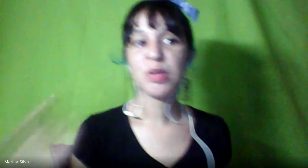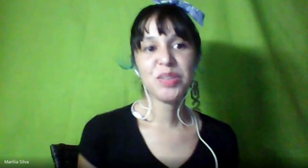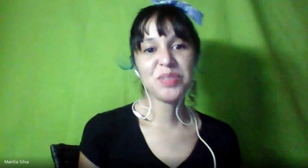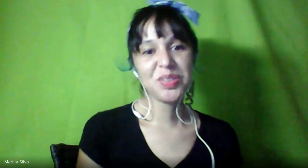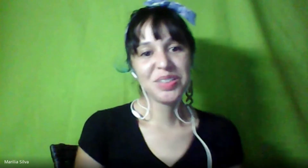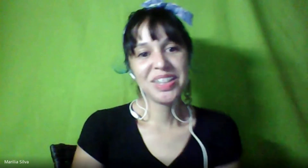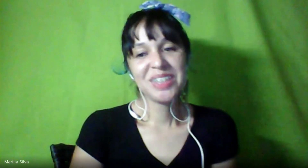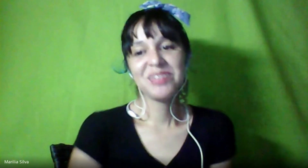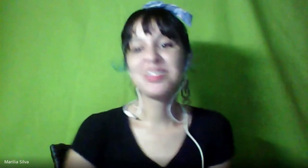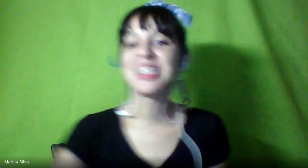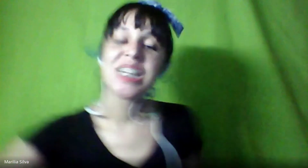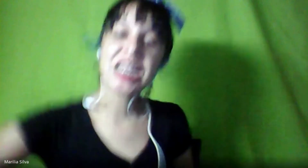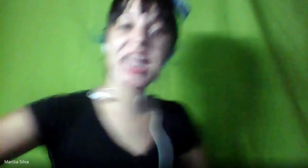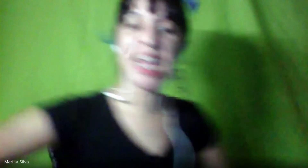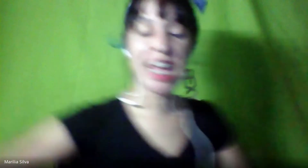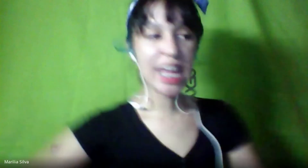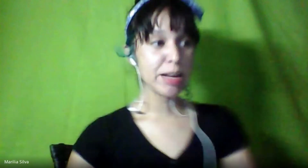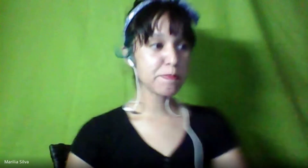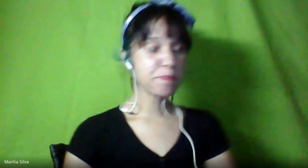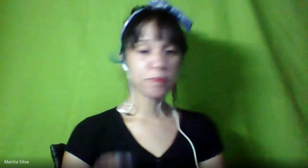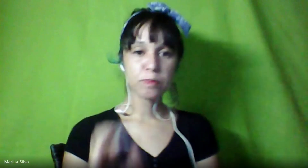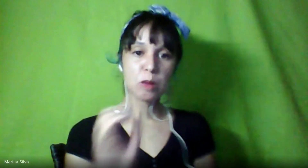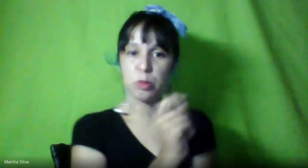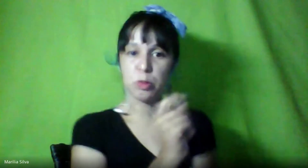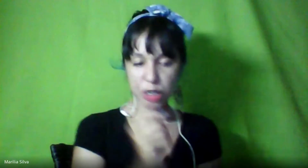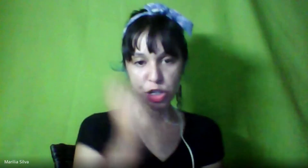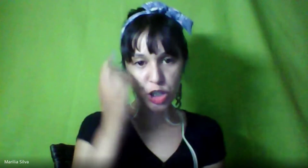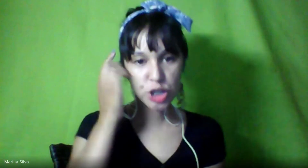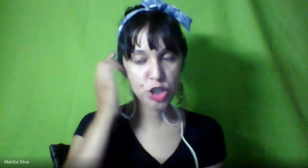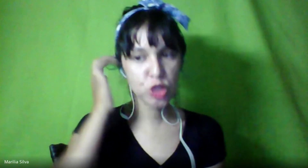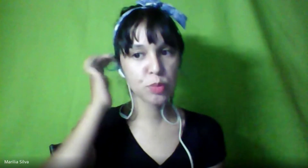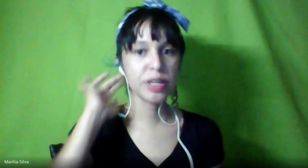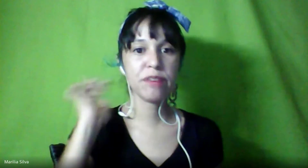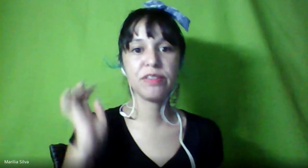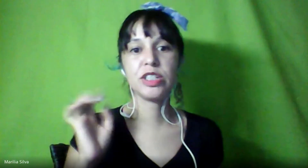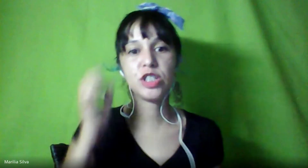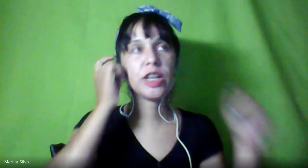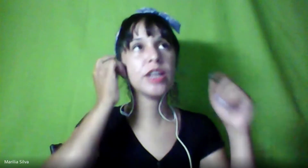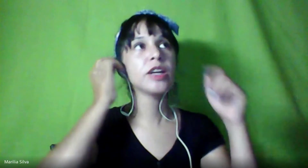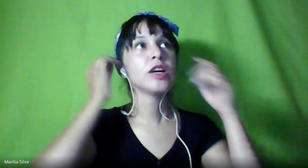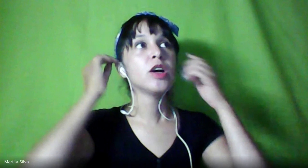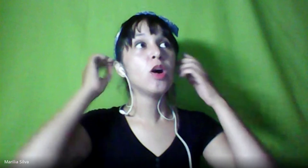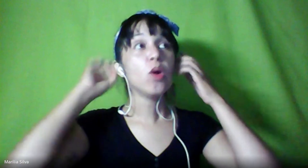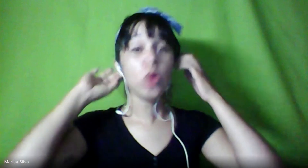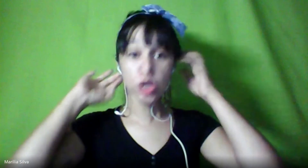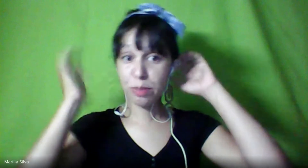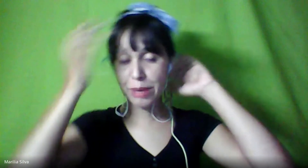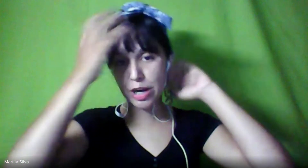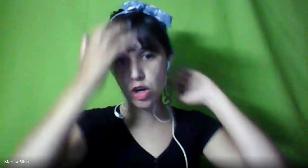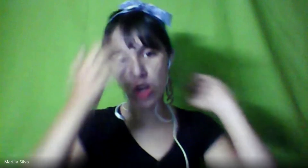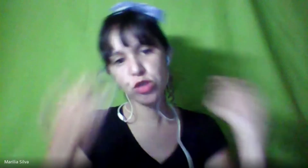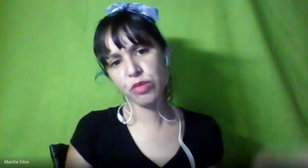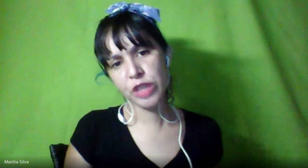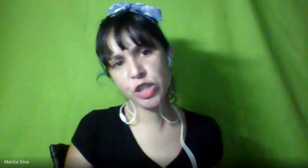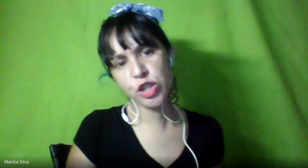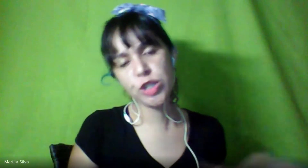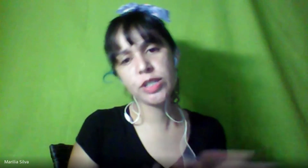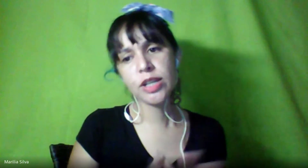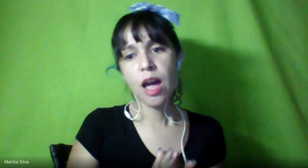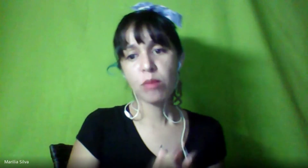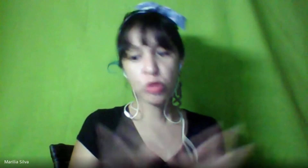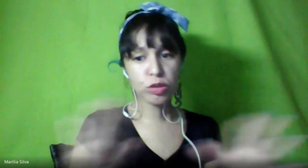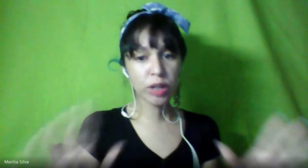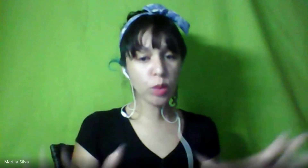Bom, então voltamos. É muito importante que a gente possa refletir, né? Hoje, para nós